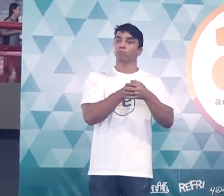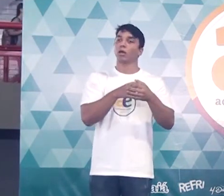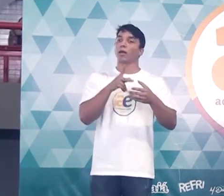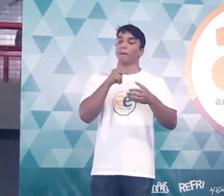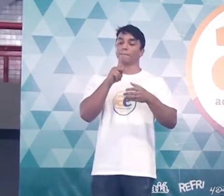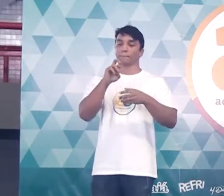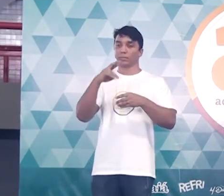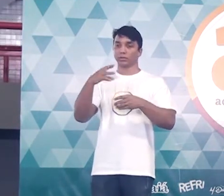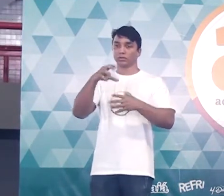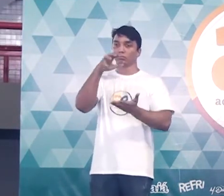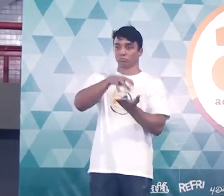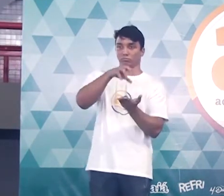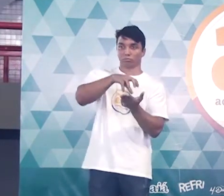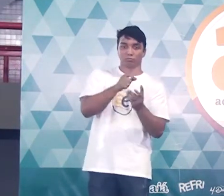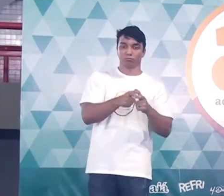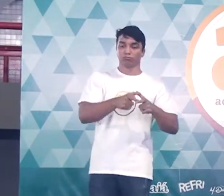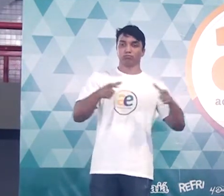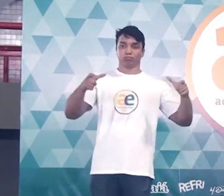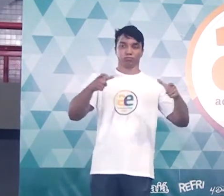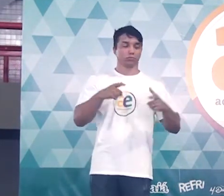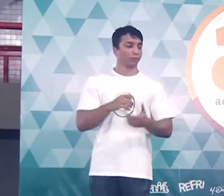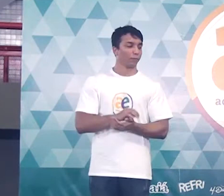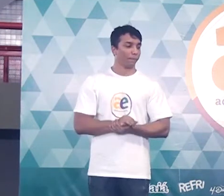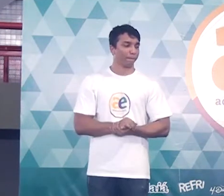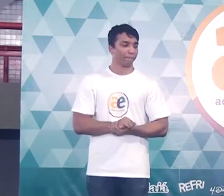vai ser ruim.